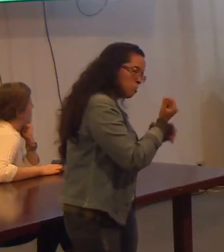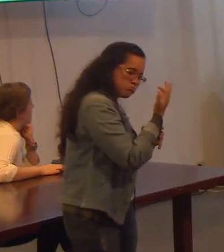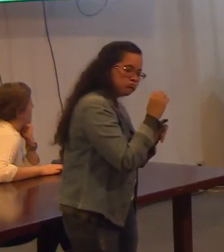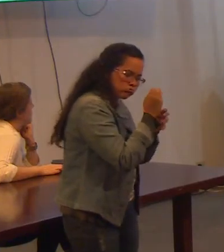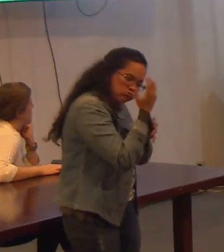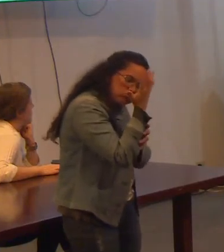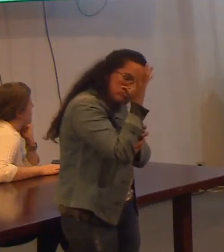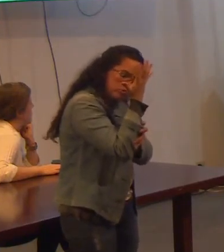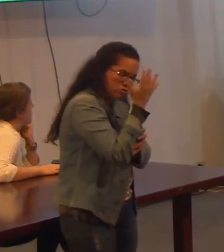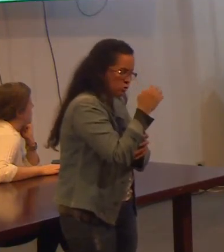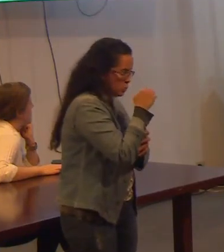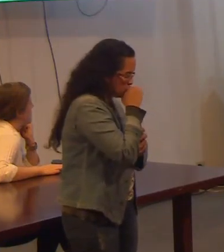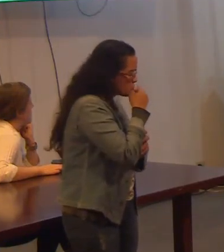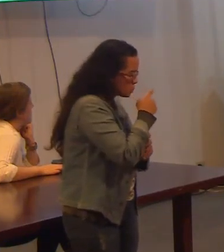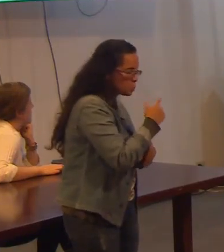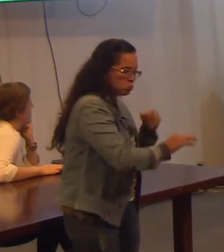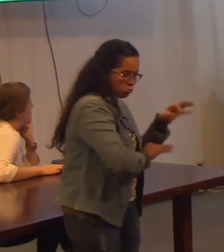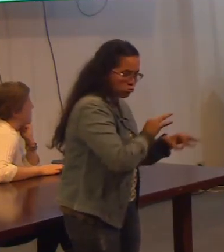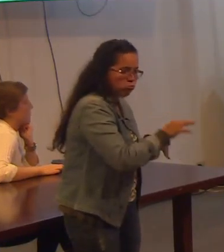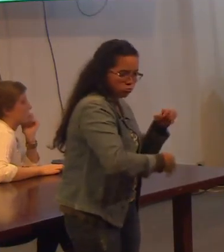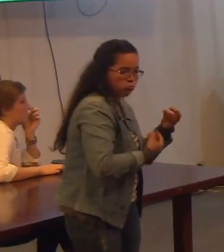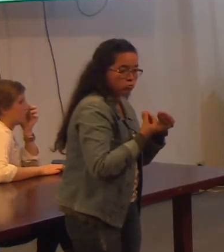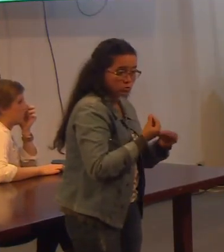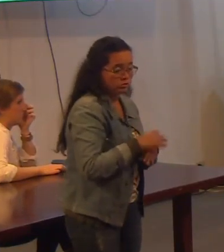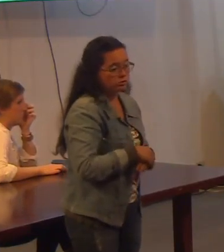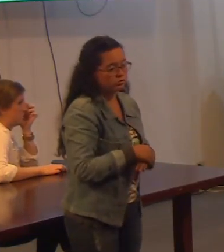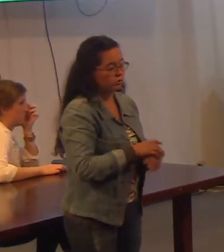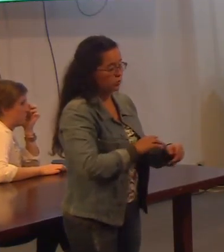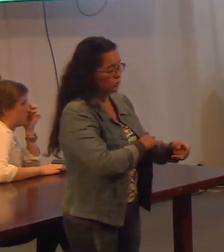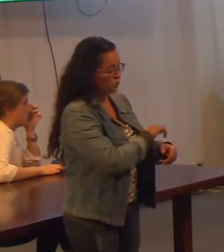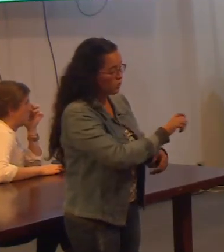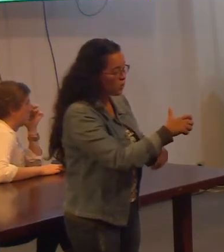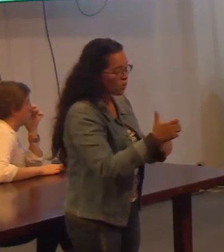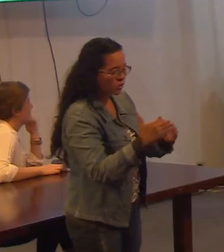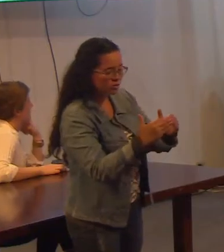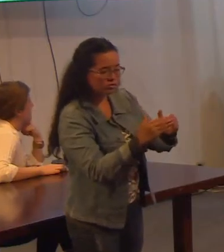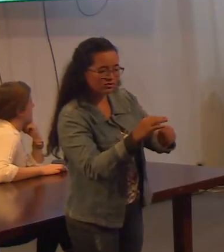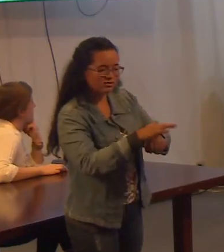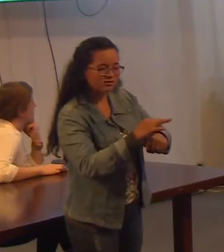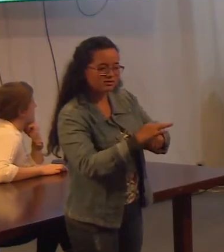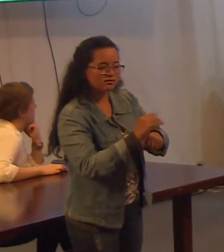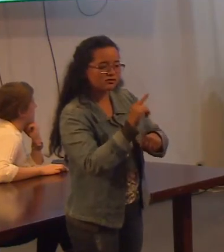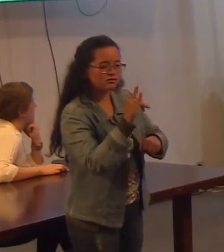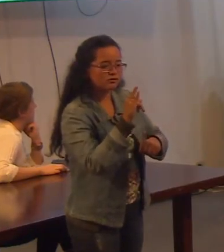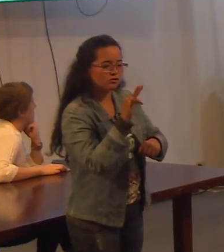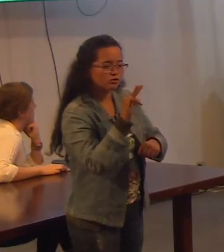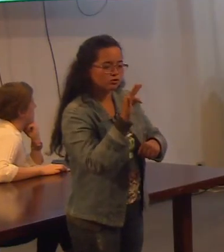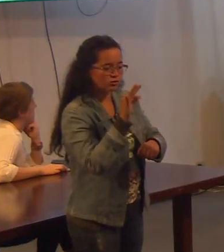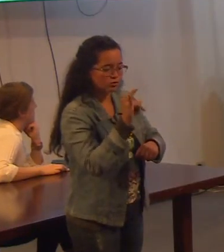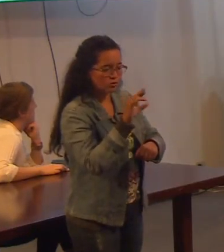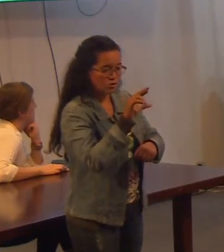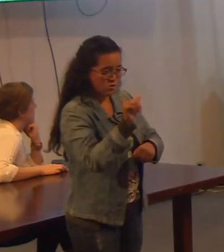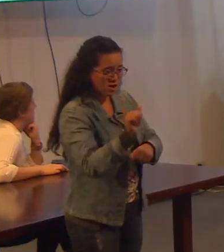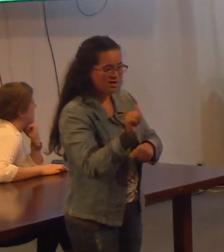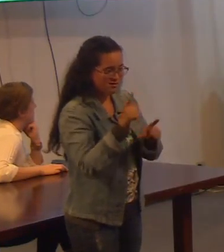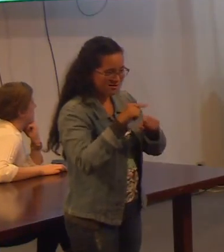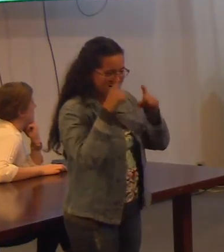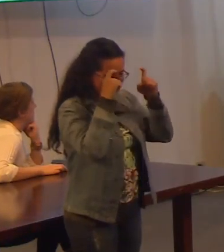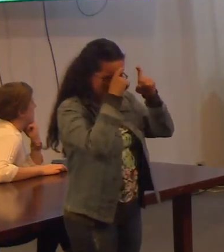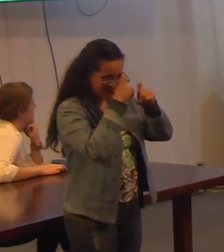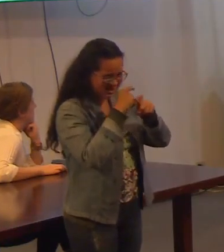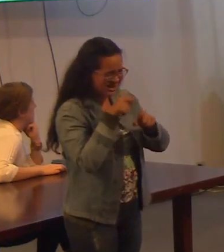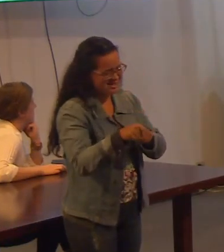chicos la cuidaban mucho. Quiero mencionar que en Futura obviamente también hicimos esta reflexión, sin embargo, como allá